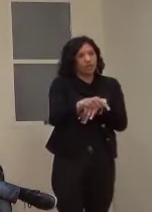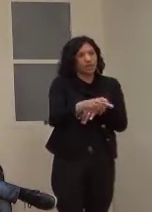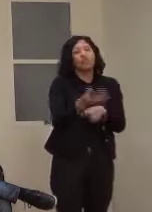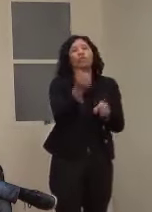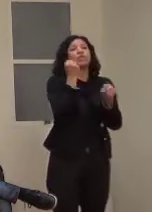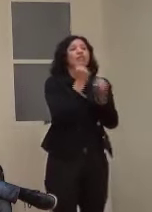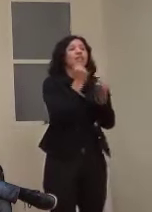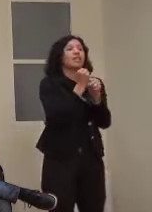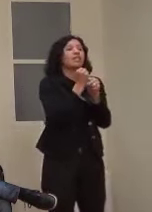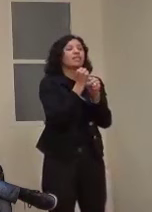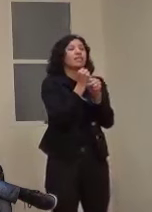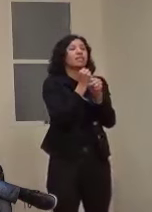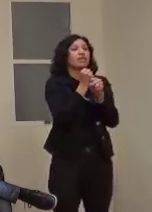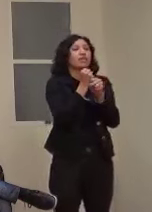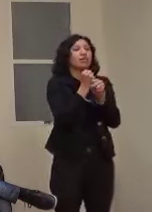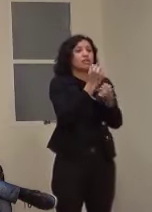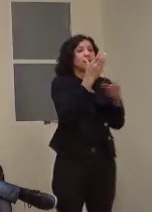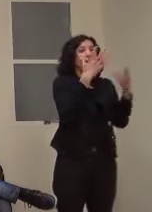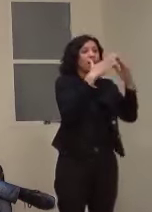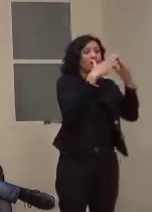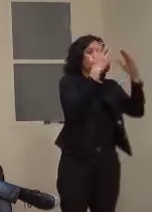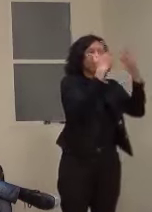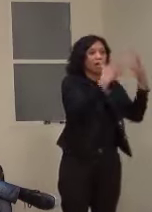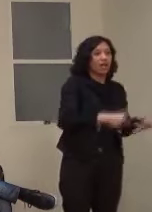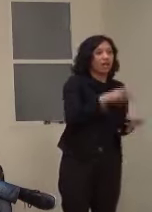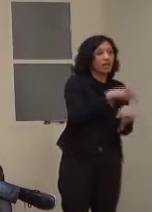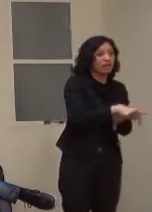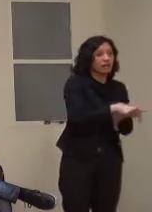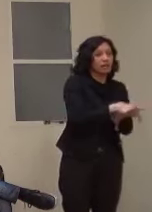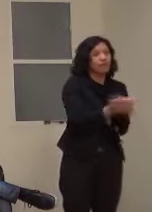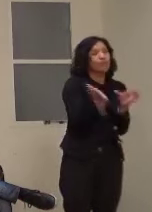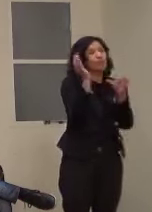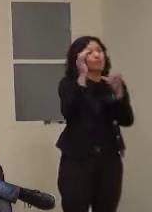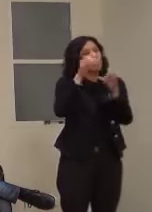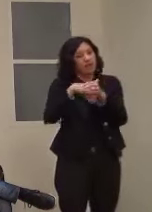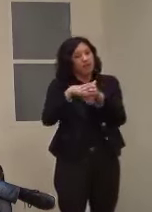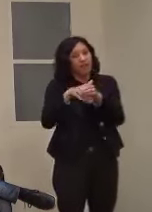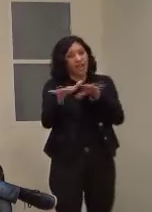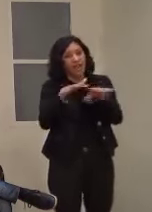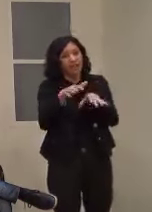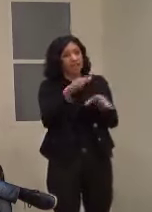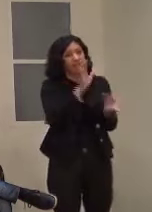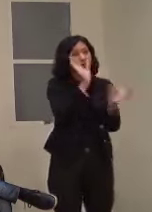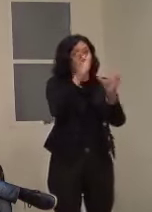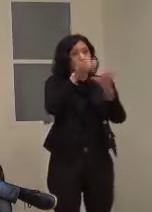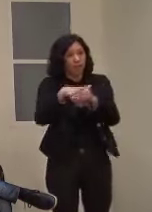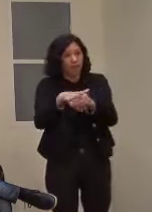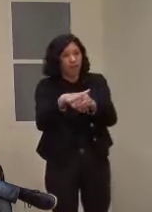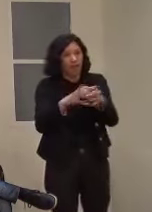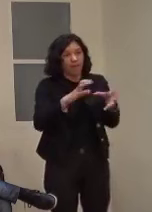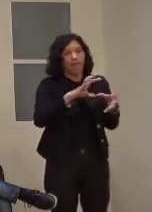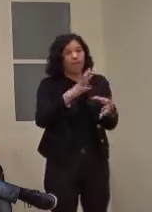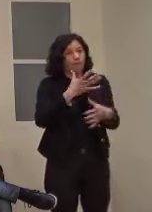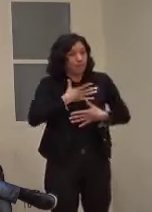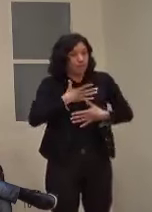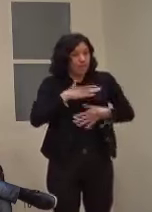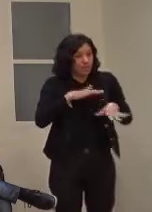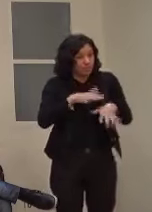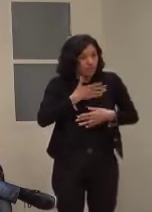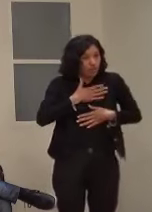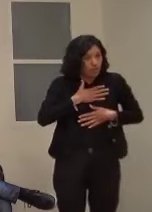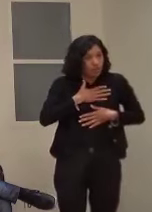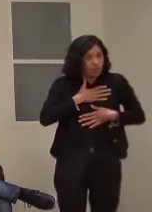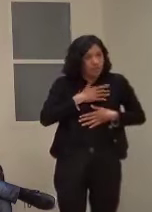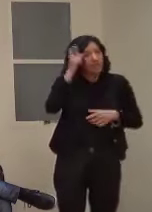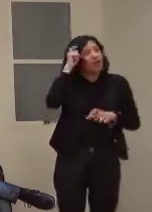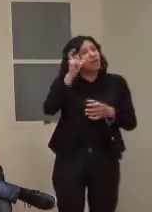trabajando en lo que es la casa vamos a tener parte de estas actividades el plazo es es